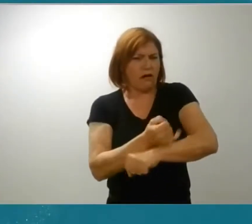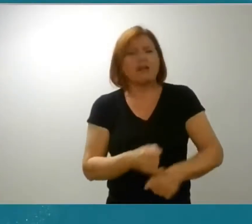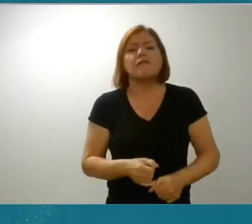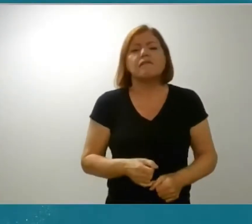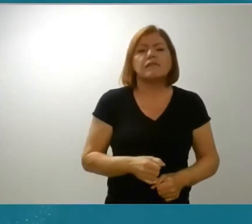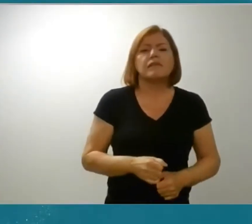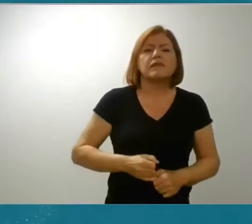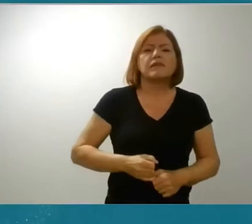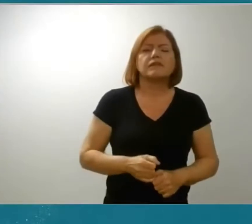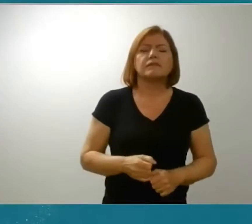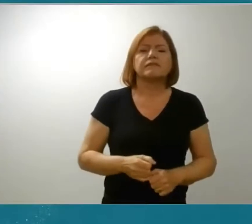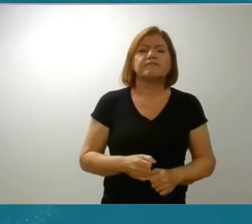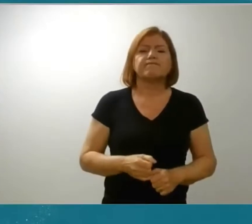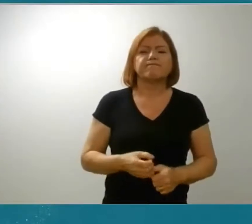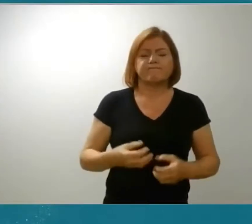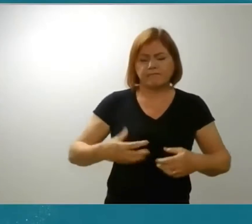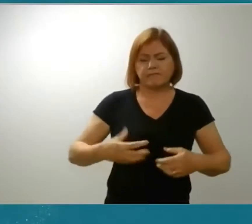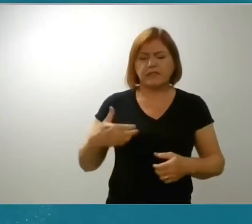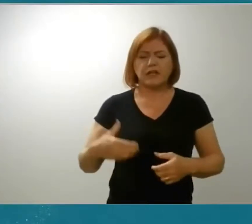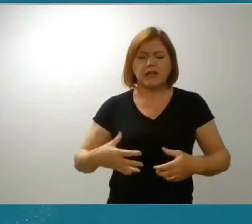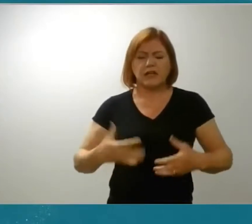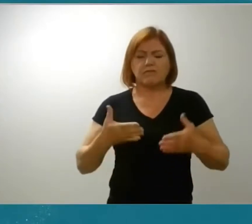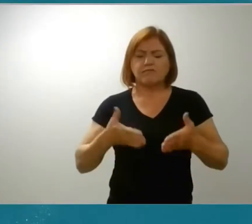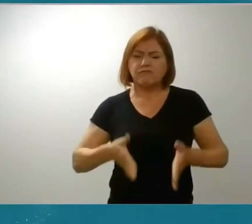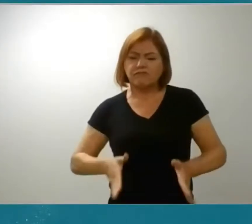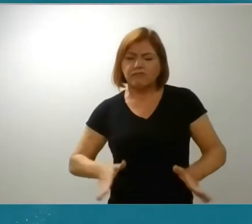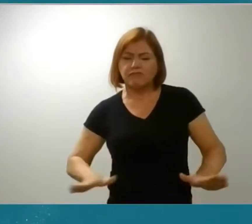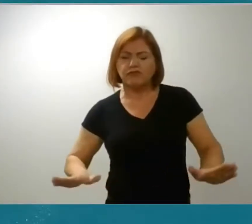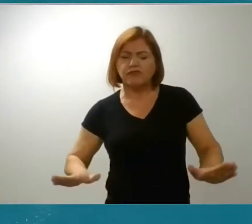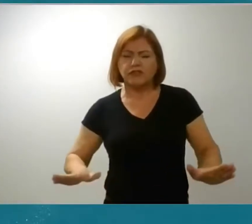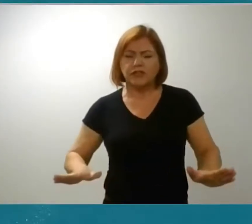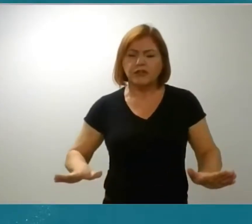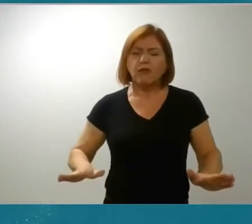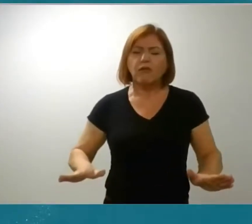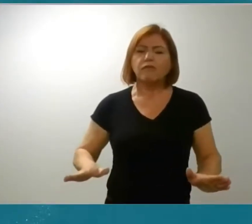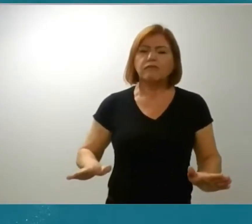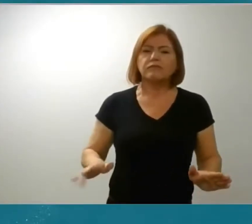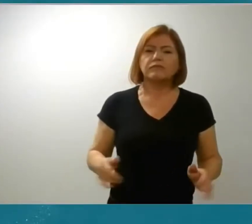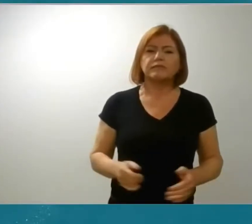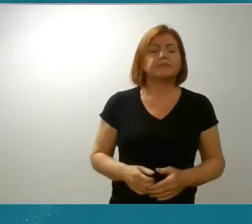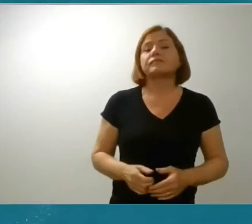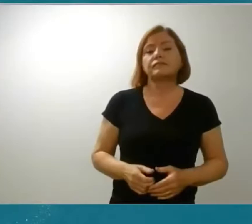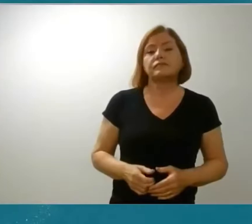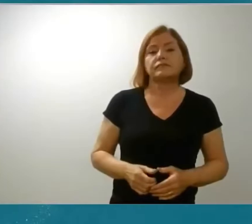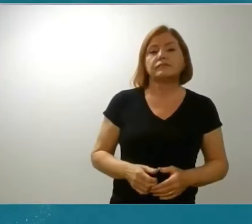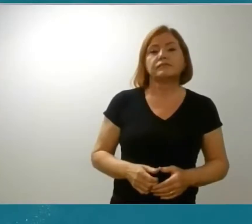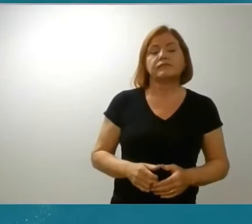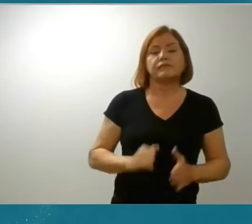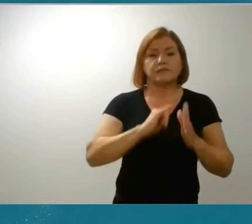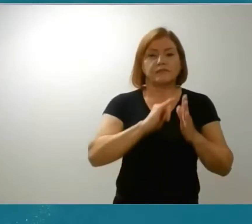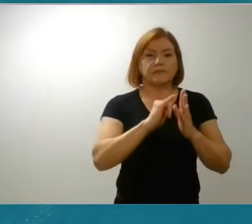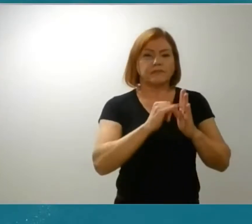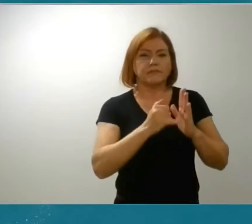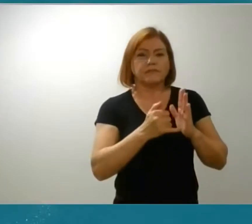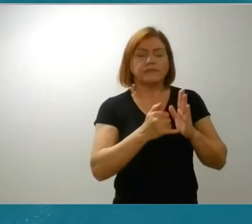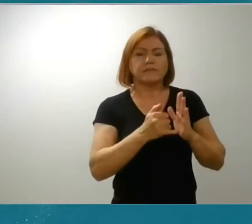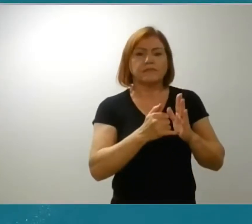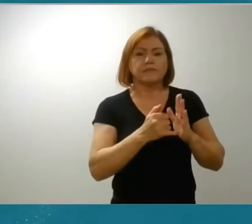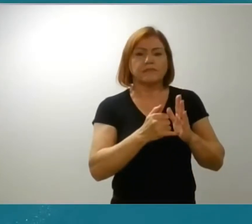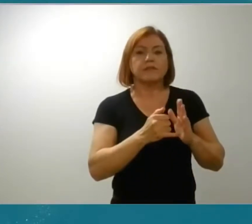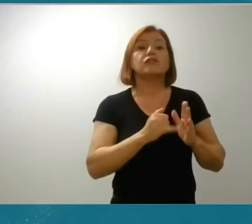Maria, da qual nasceu Jesus, que se chama o Cristo. Aqui fala, e Jacó gerou a